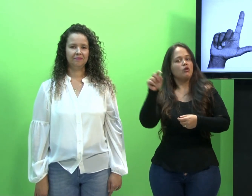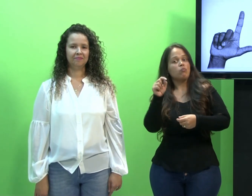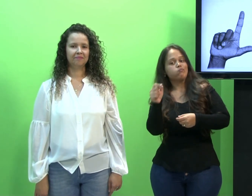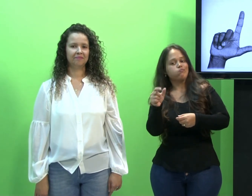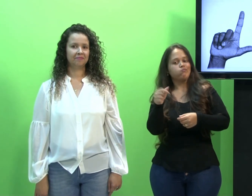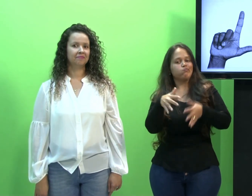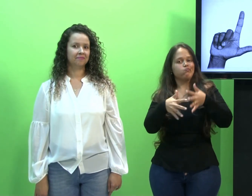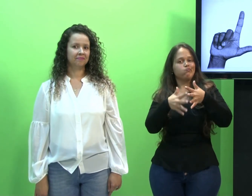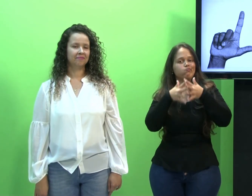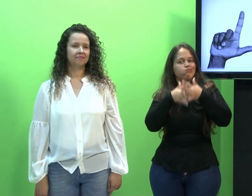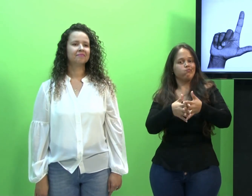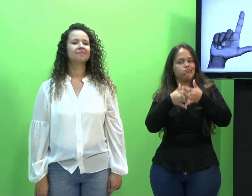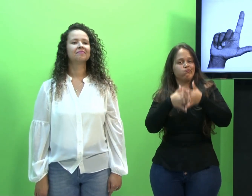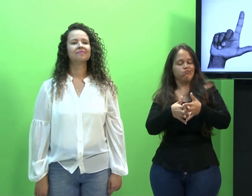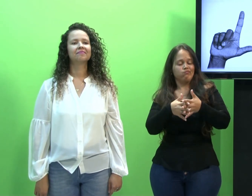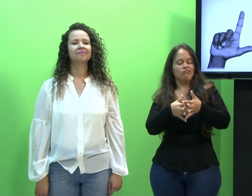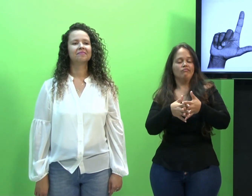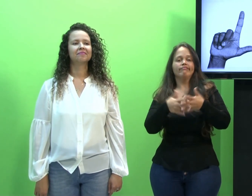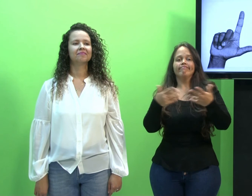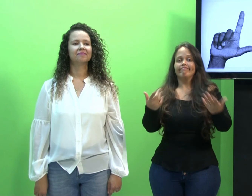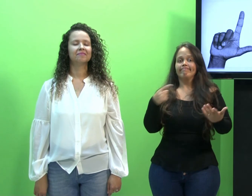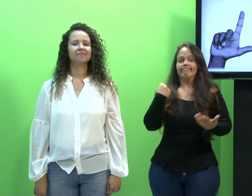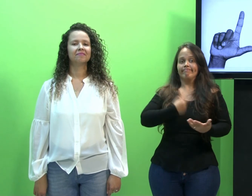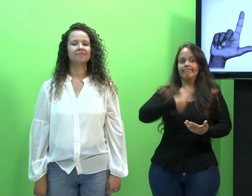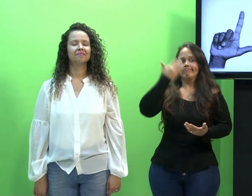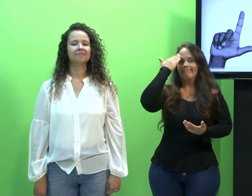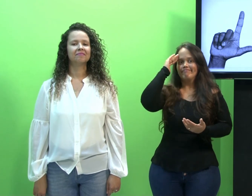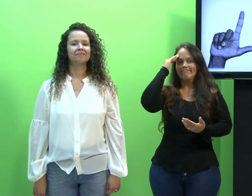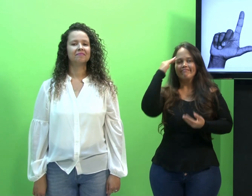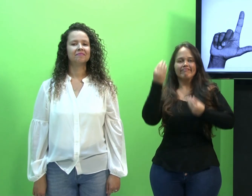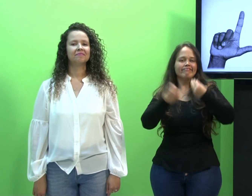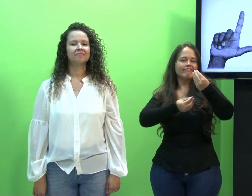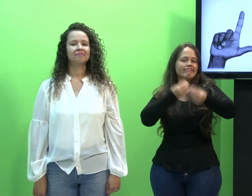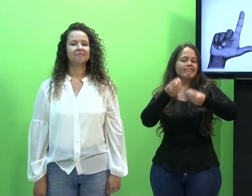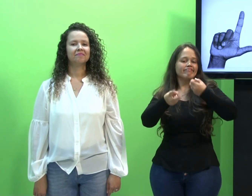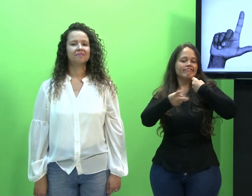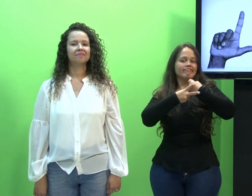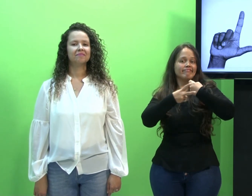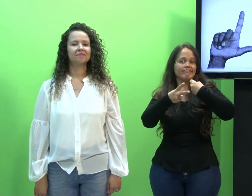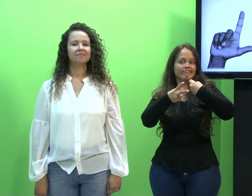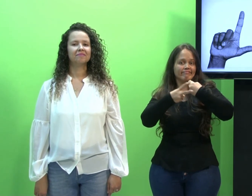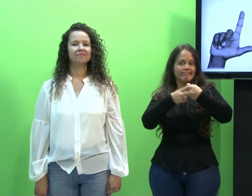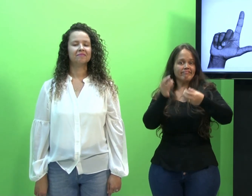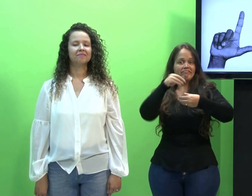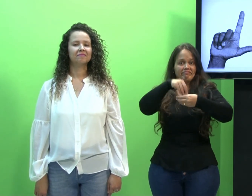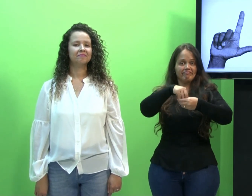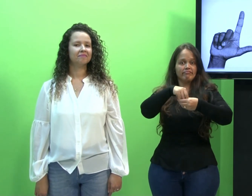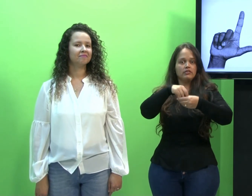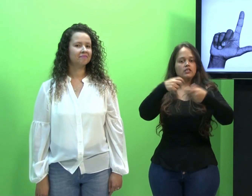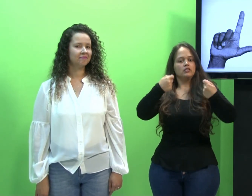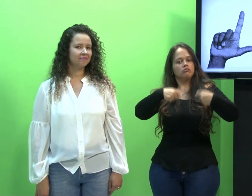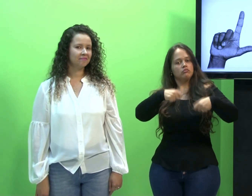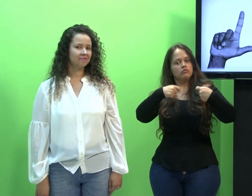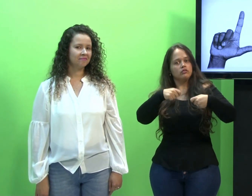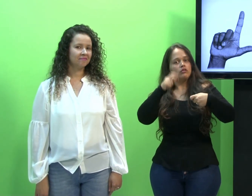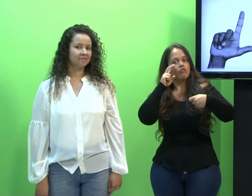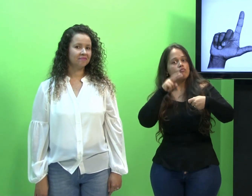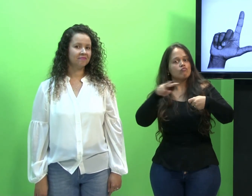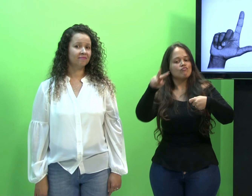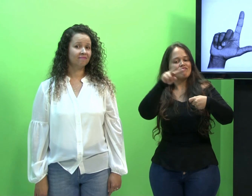pouco complexos. Para entendermos como eles funcionam, precisamos ver de maneira bem